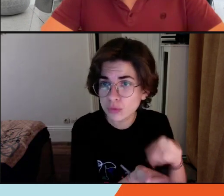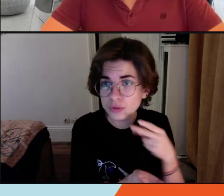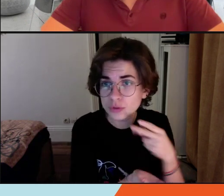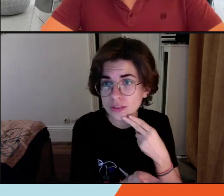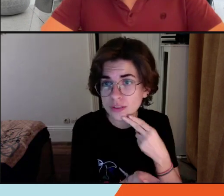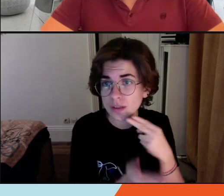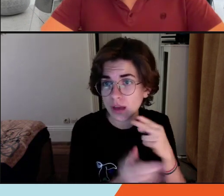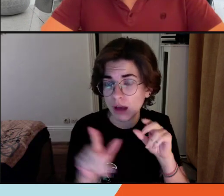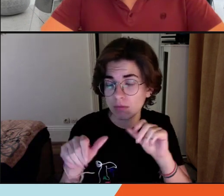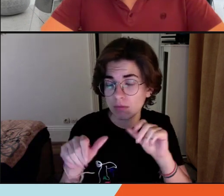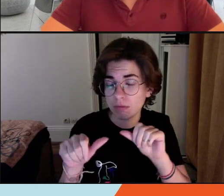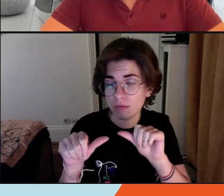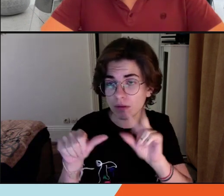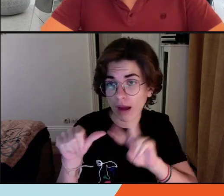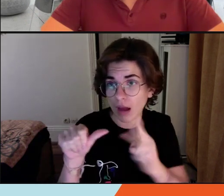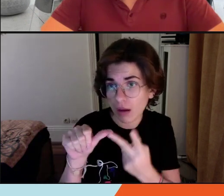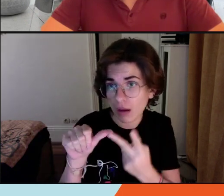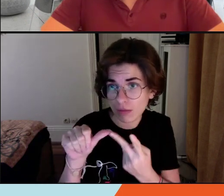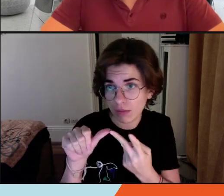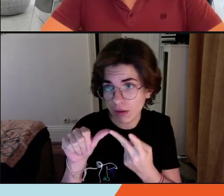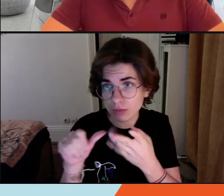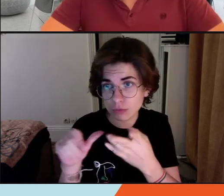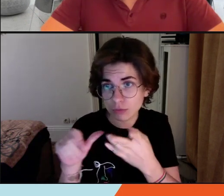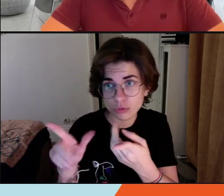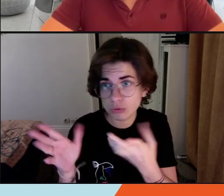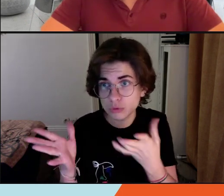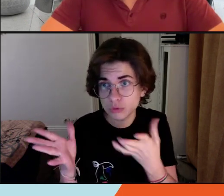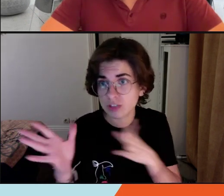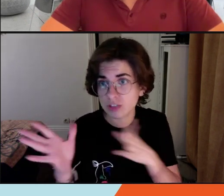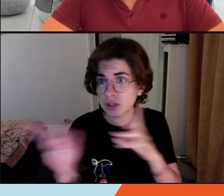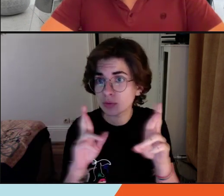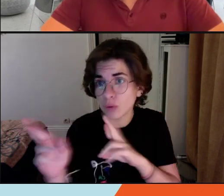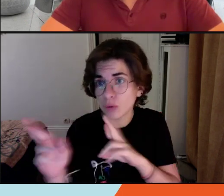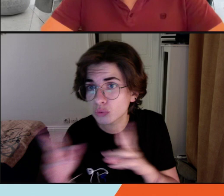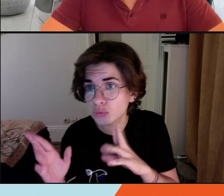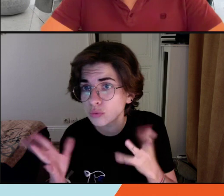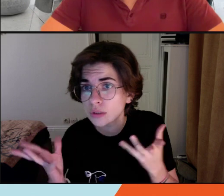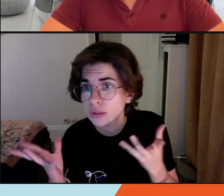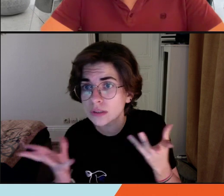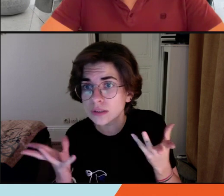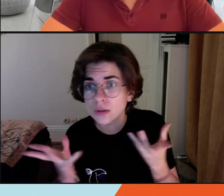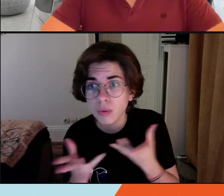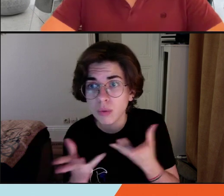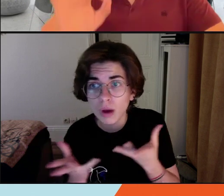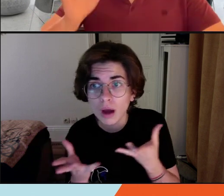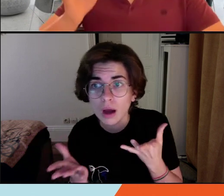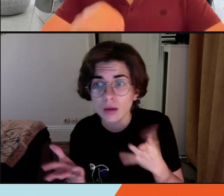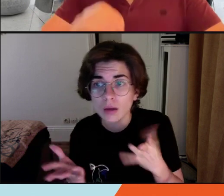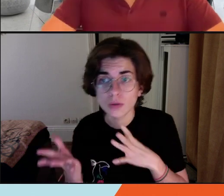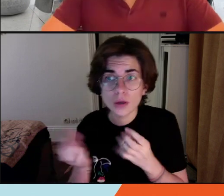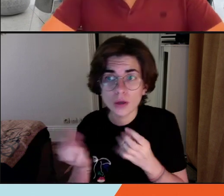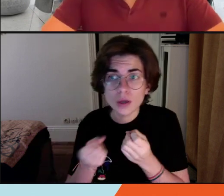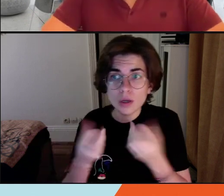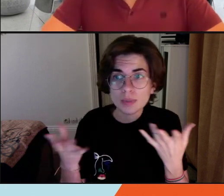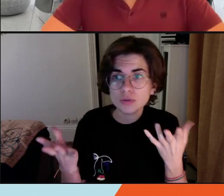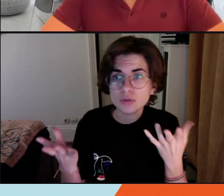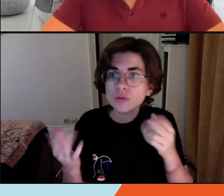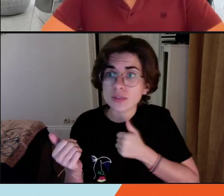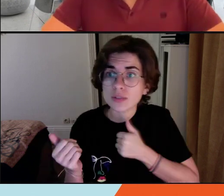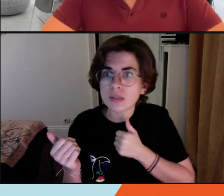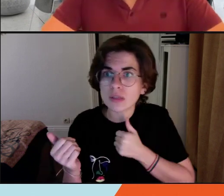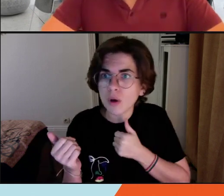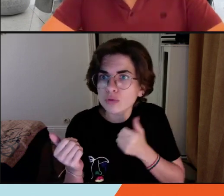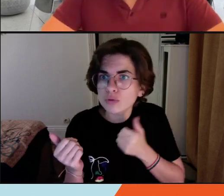utilisent ABBA? Est-ce que tu as déjà eu des retours et c'est quoi? Parce que